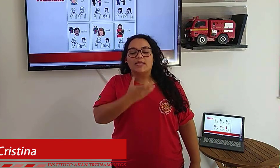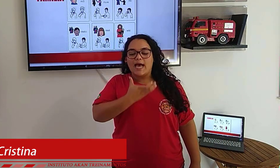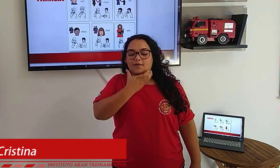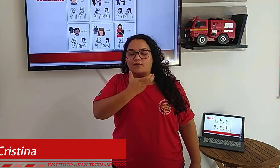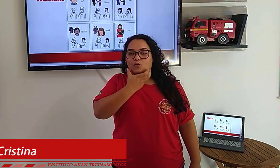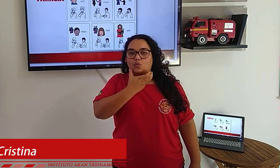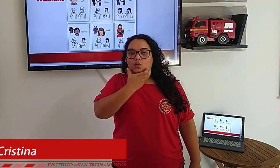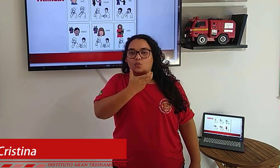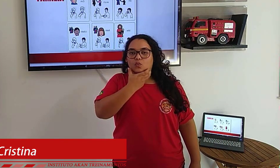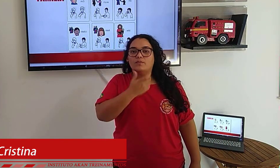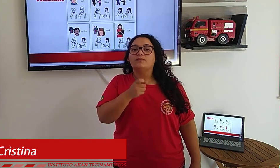avô,